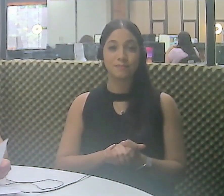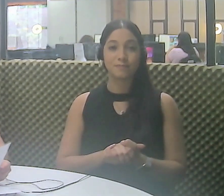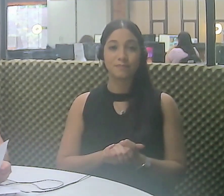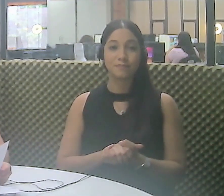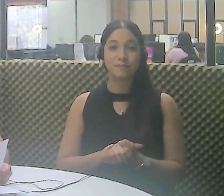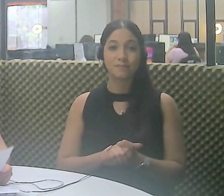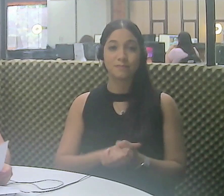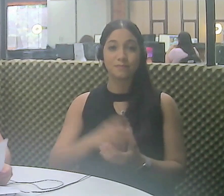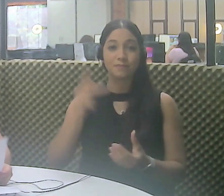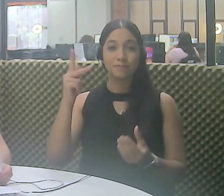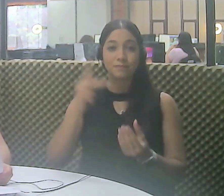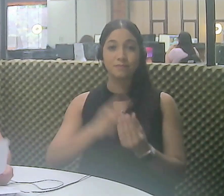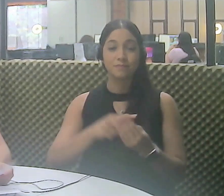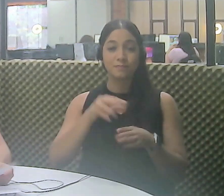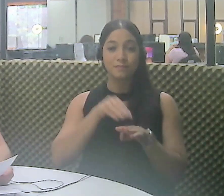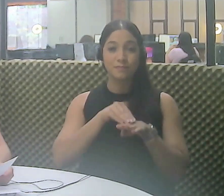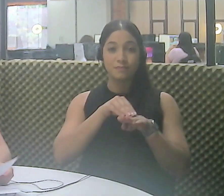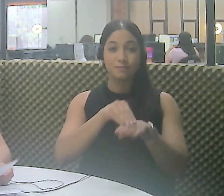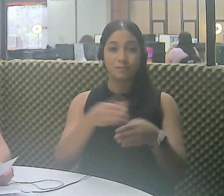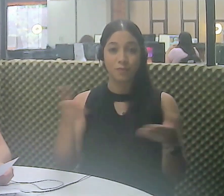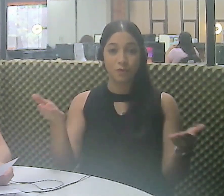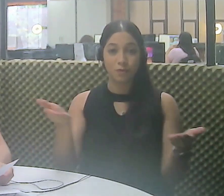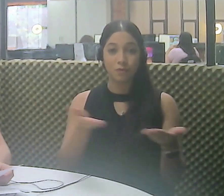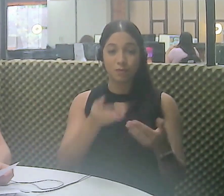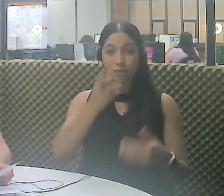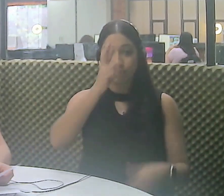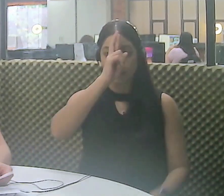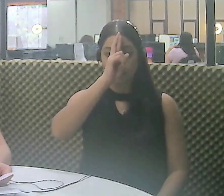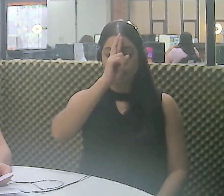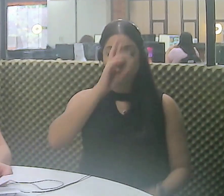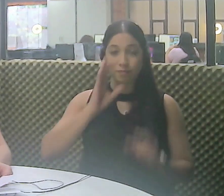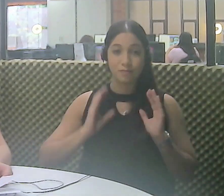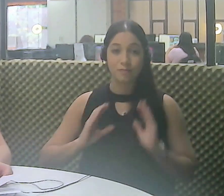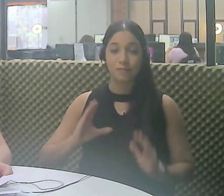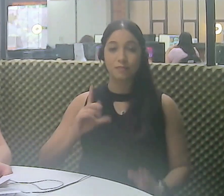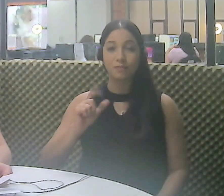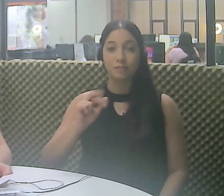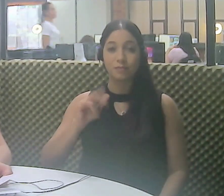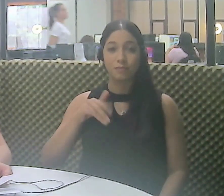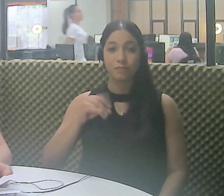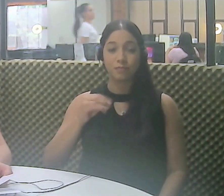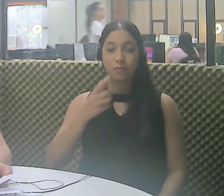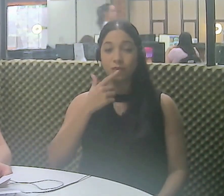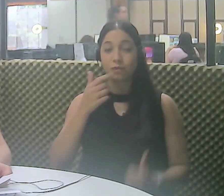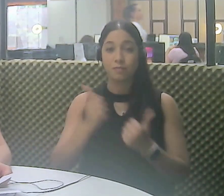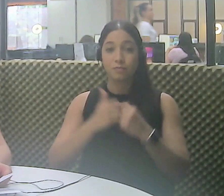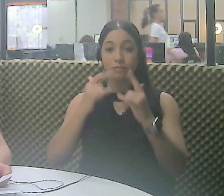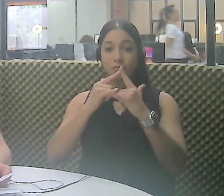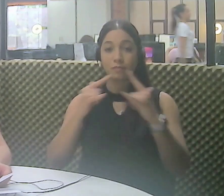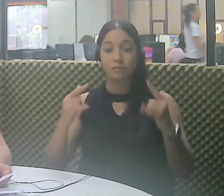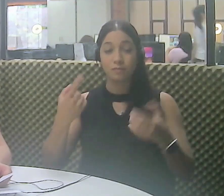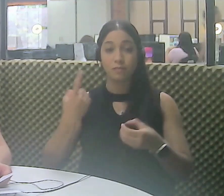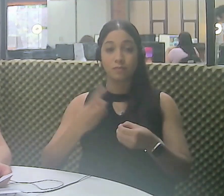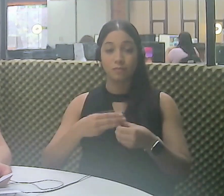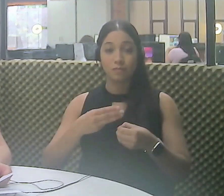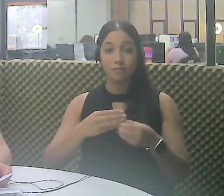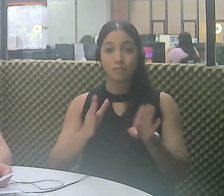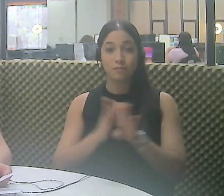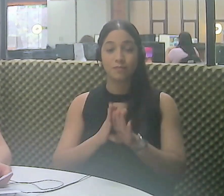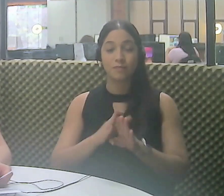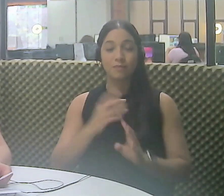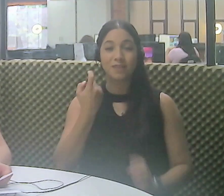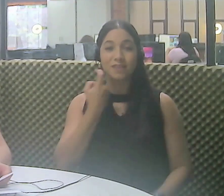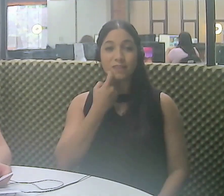O Procon Móvel chegou hoje, ao meio-dia, na Praça Clarimundo Carneiro, ao lado do Coreto Municipal, onde fica até sexta-feira,